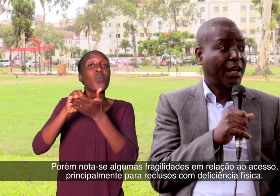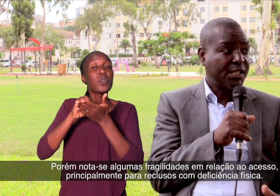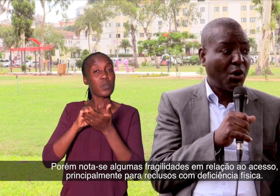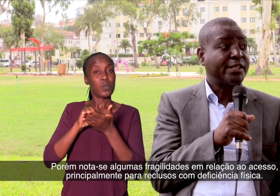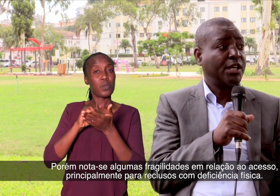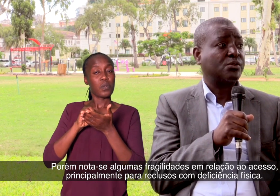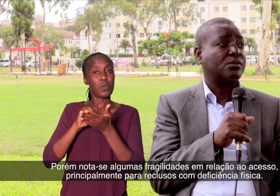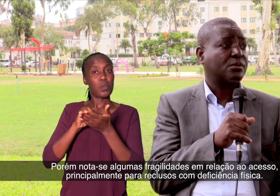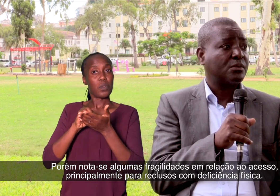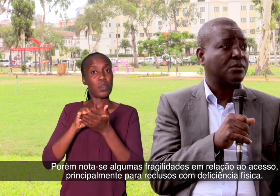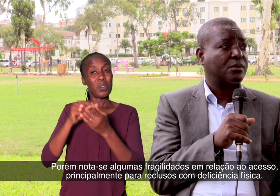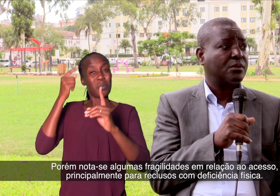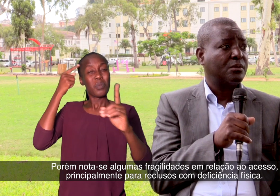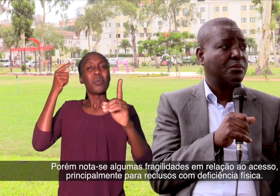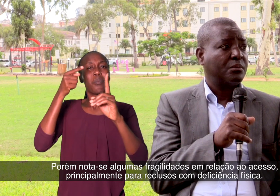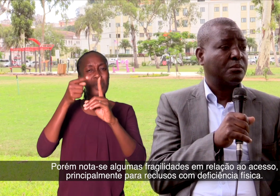Em relação ao acesso,